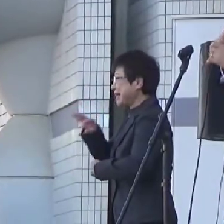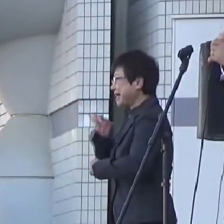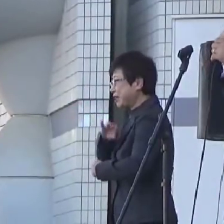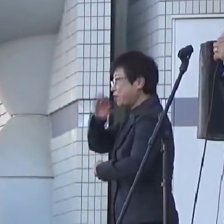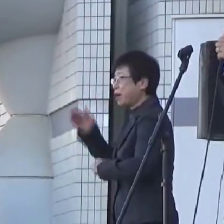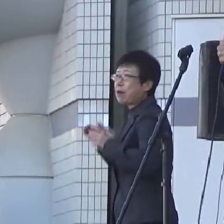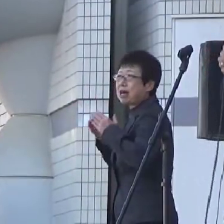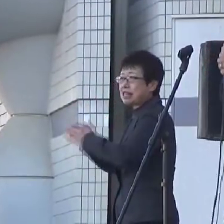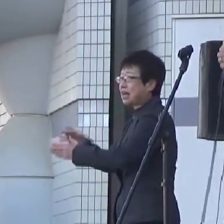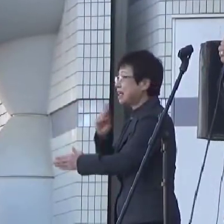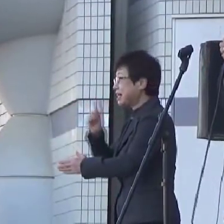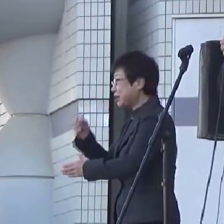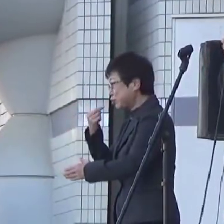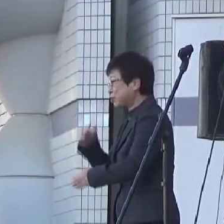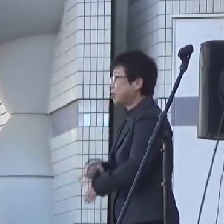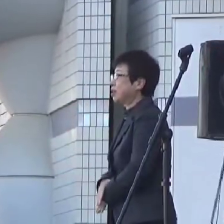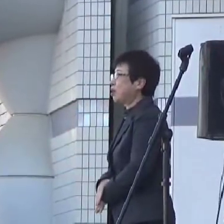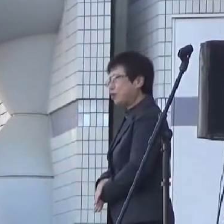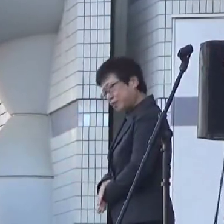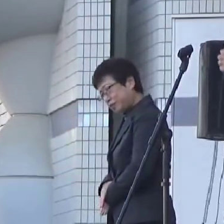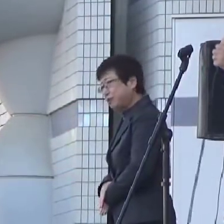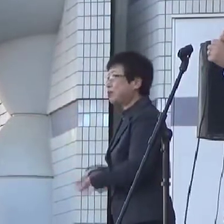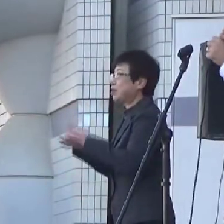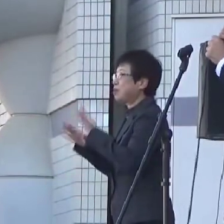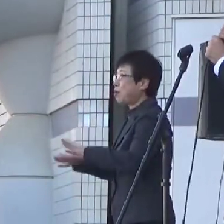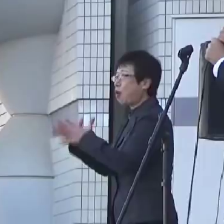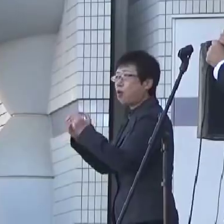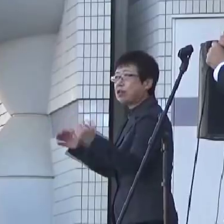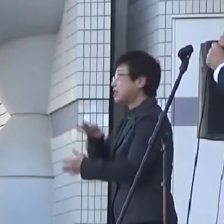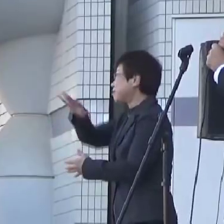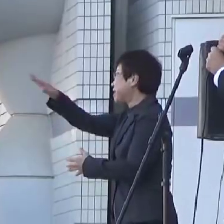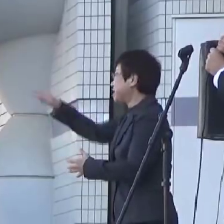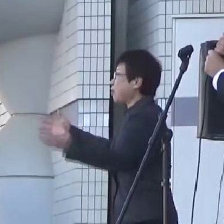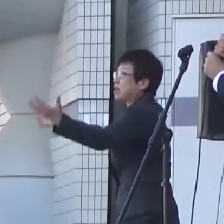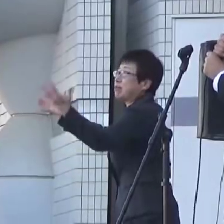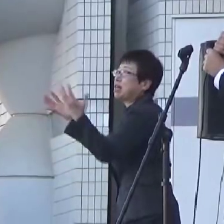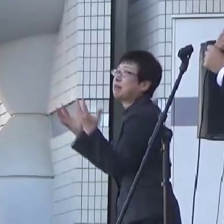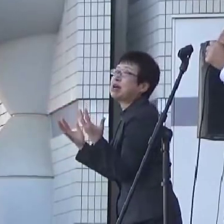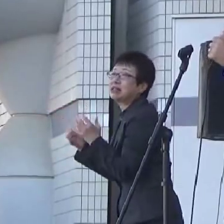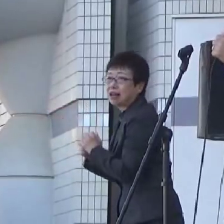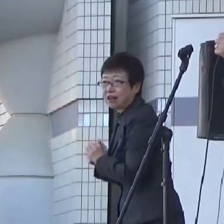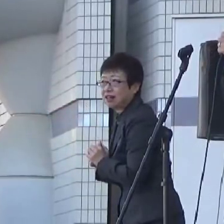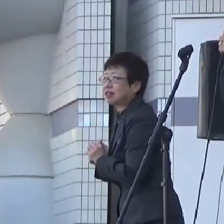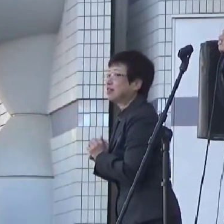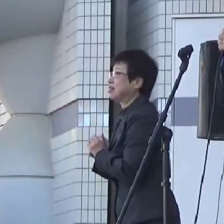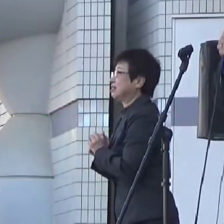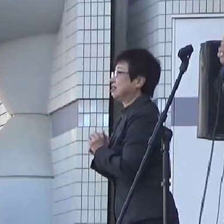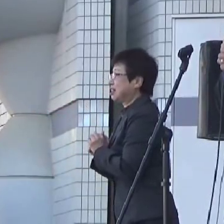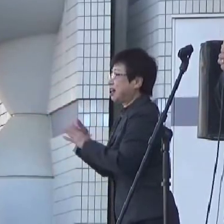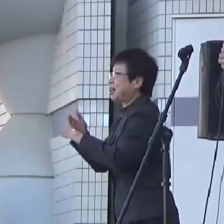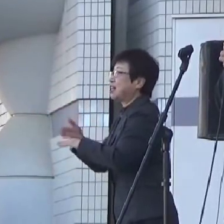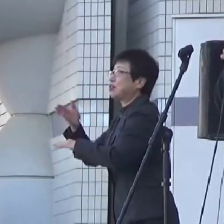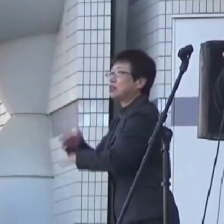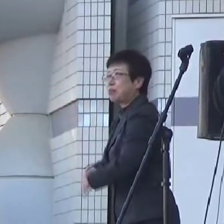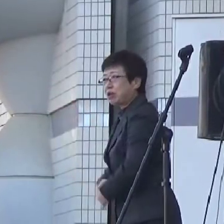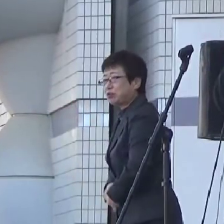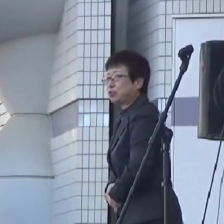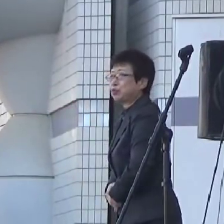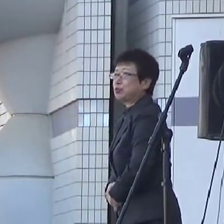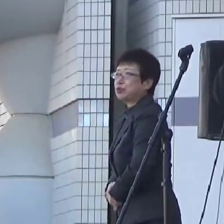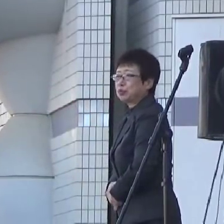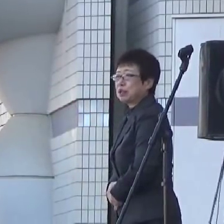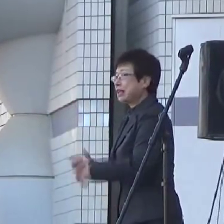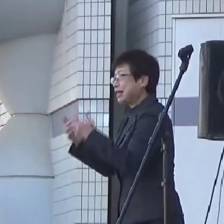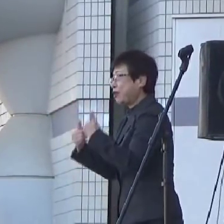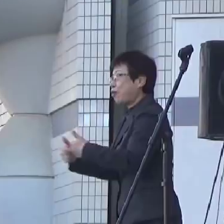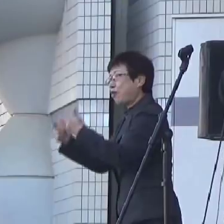。本当に今日は大勢の皆様にお集まりいただきまして、ありがとうございます。